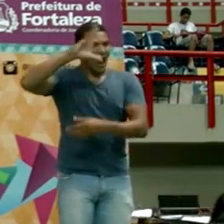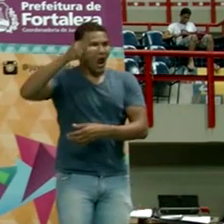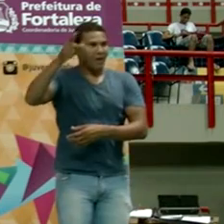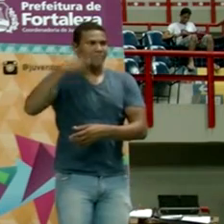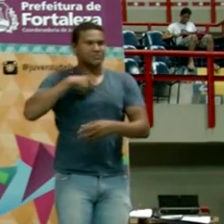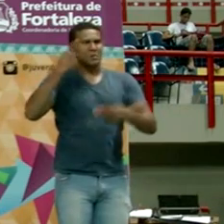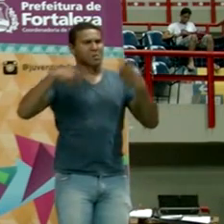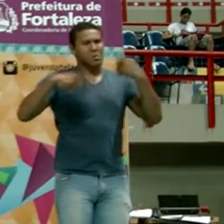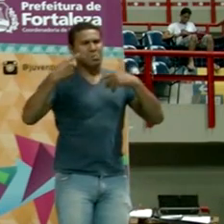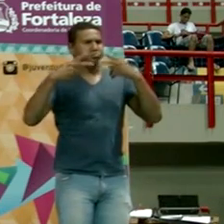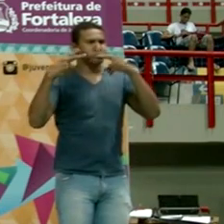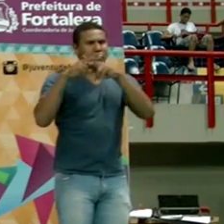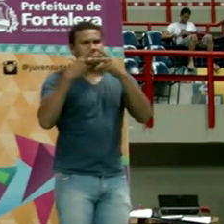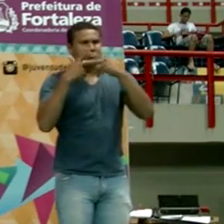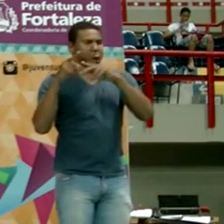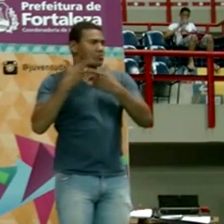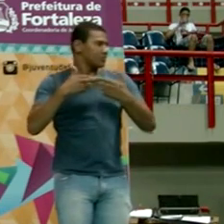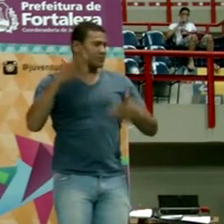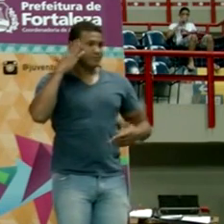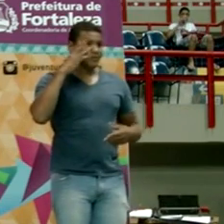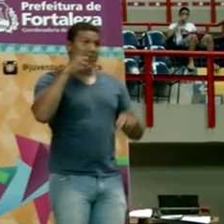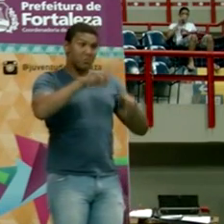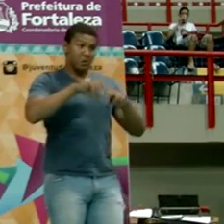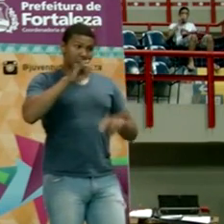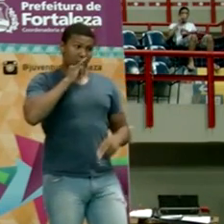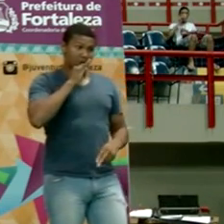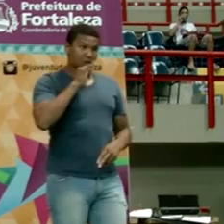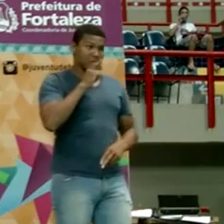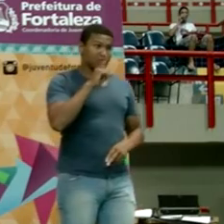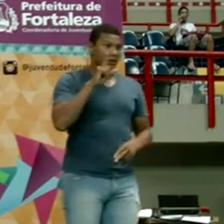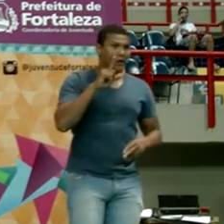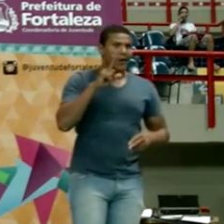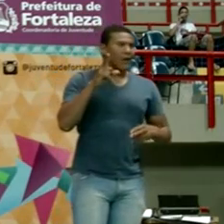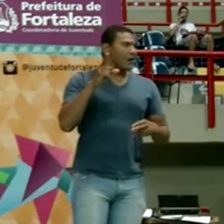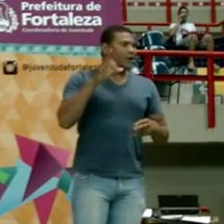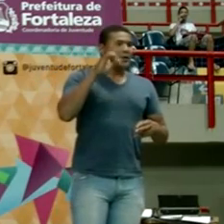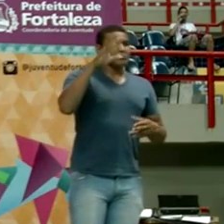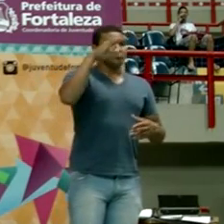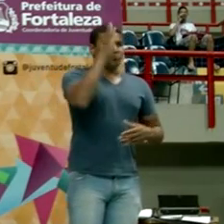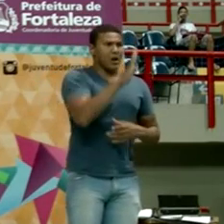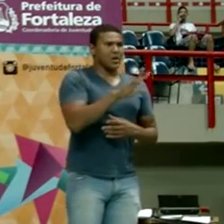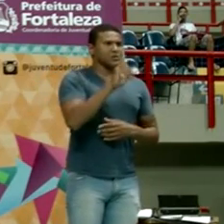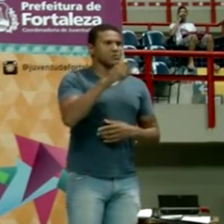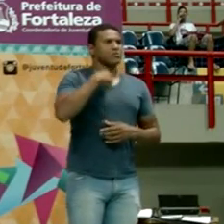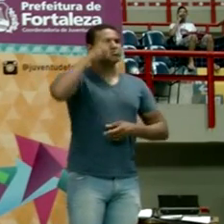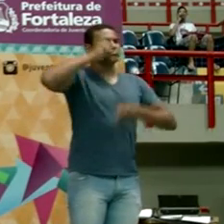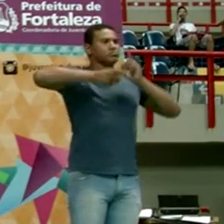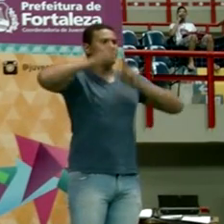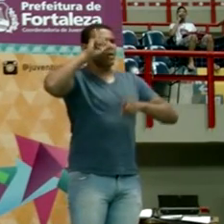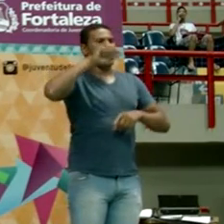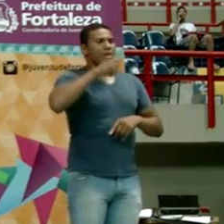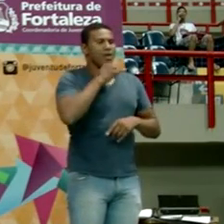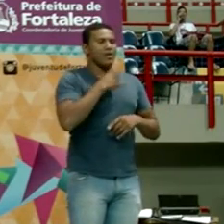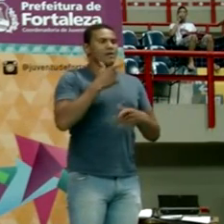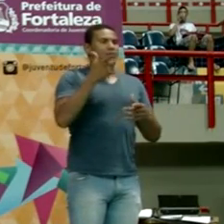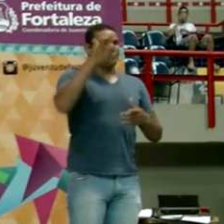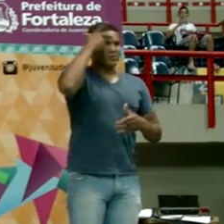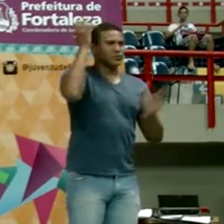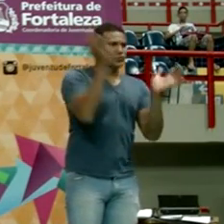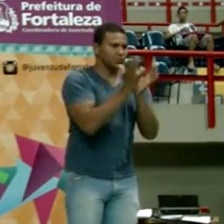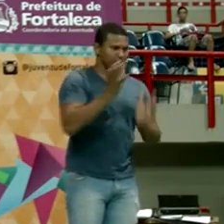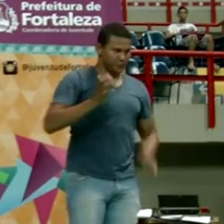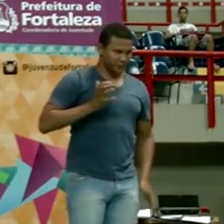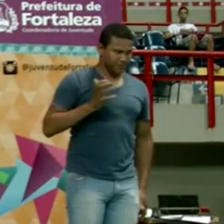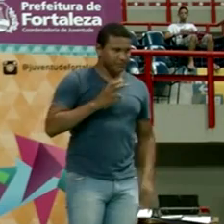Império, o Brasil era dominado, governado pelas elites, pelos latifundiários, pelos